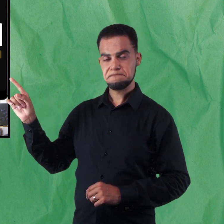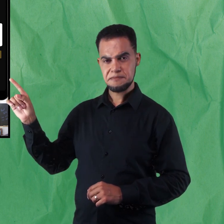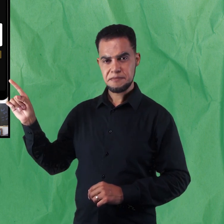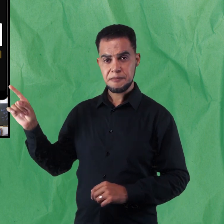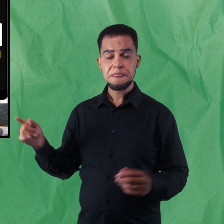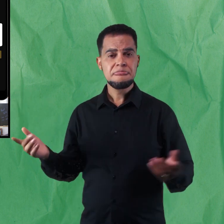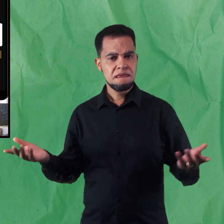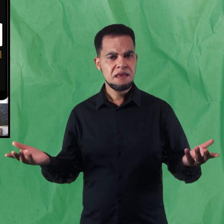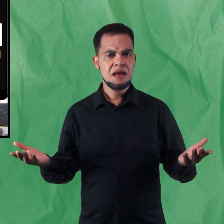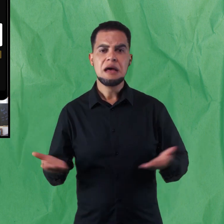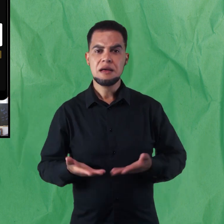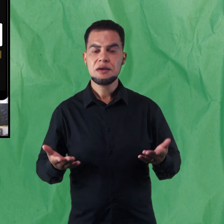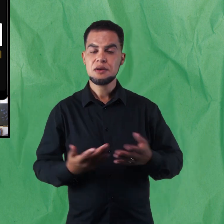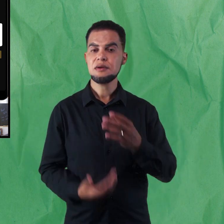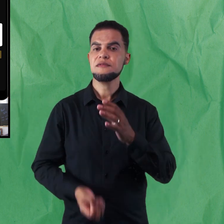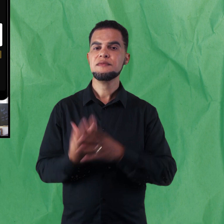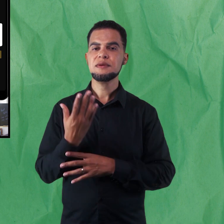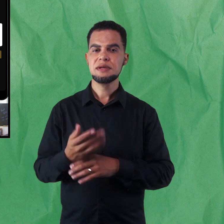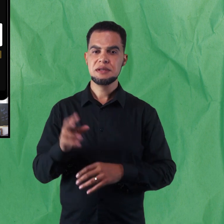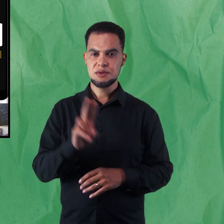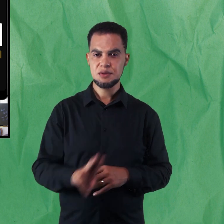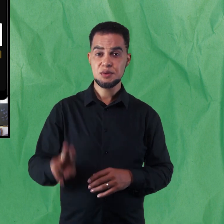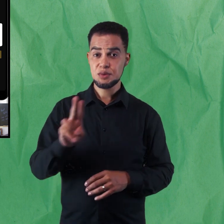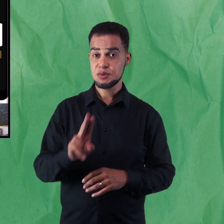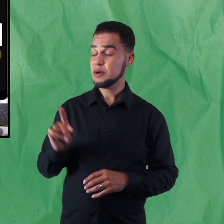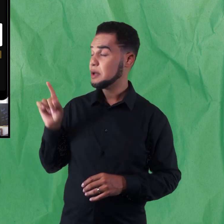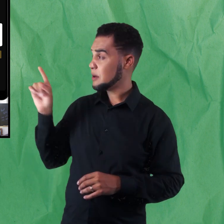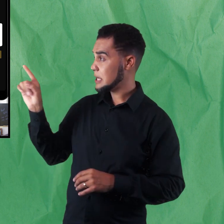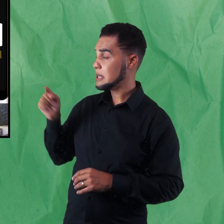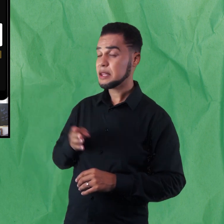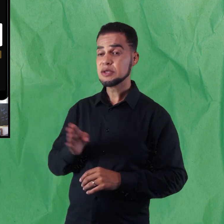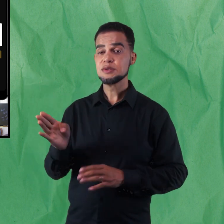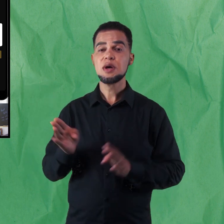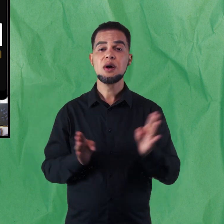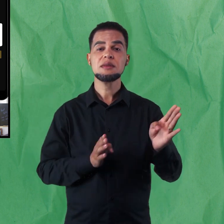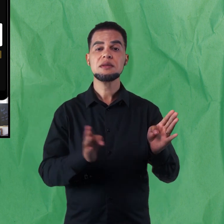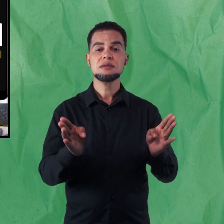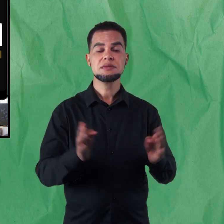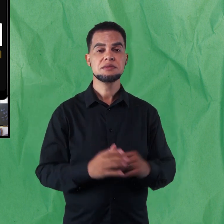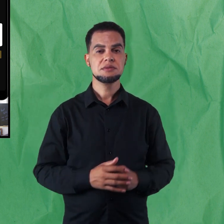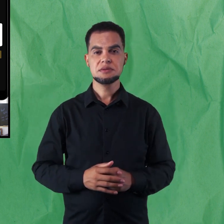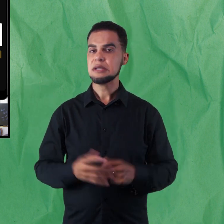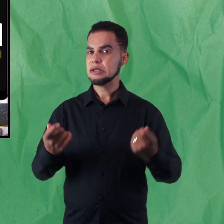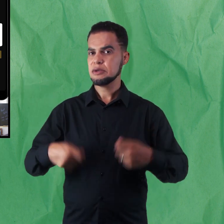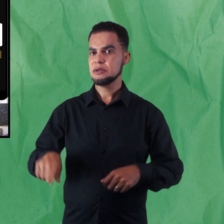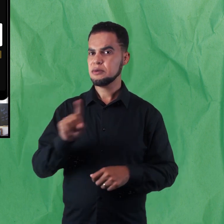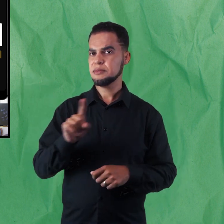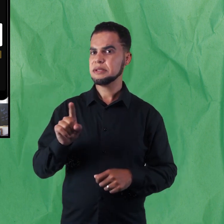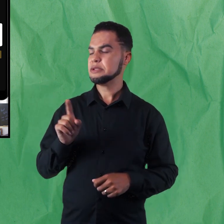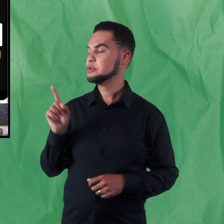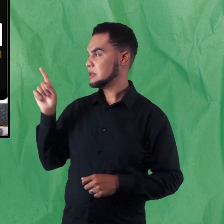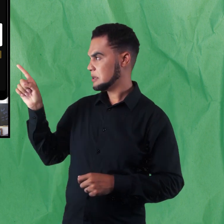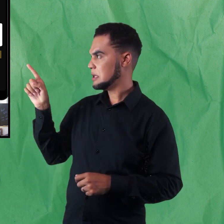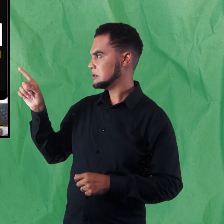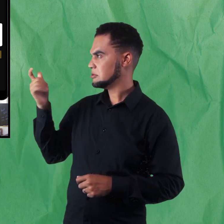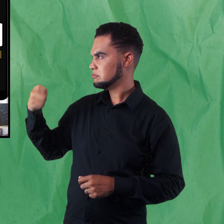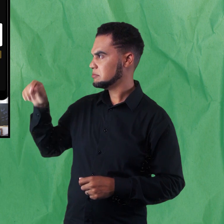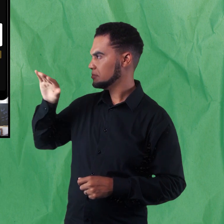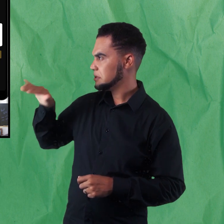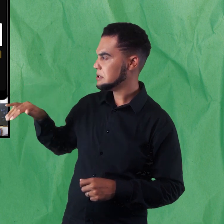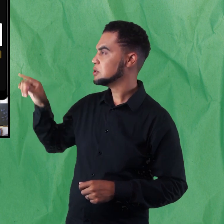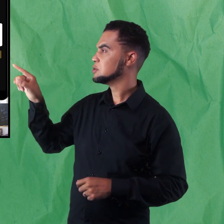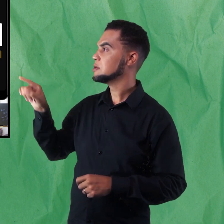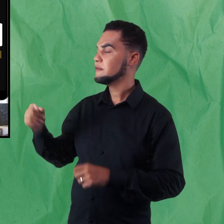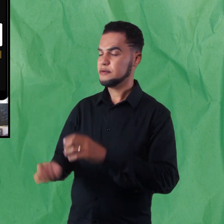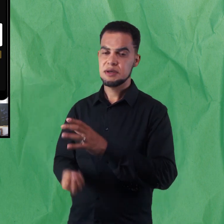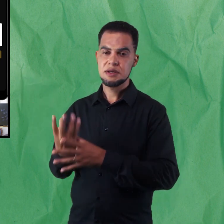Bom, gente, agora eu vou criar o meu usuário aqui nas rotas, né? Eu não vou precisar desse navigation, tá? Ref. E